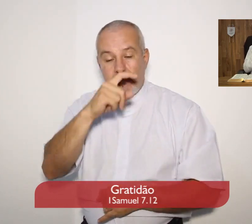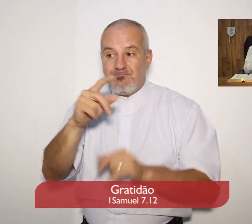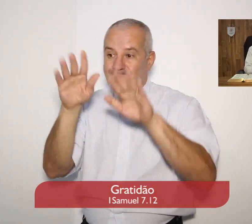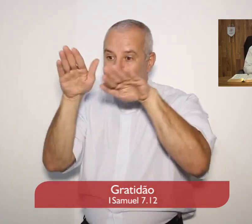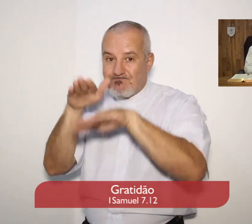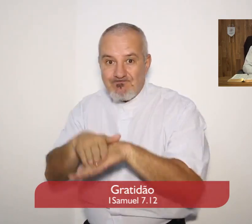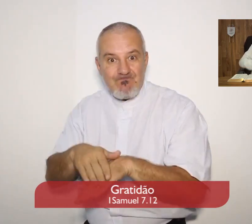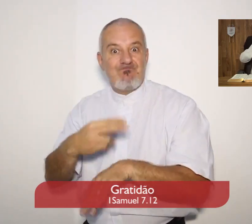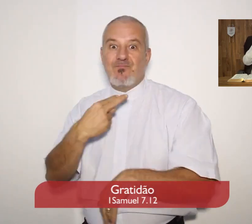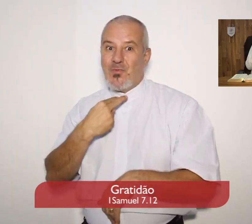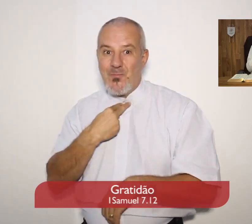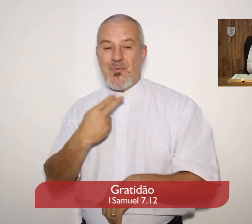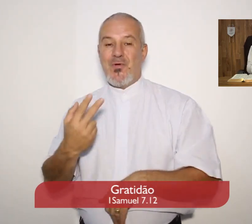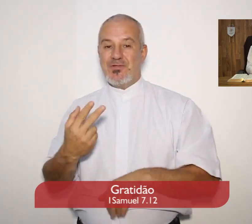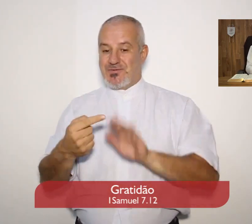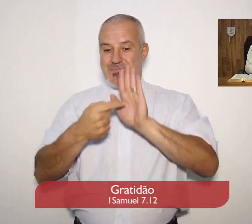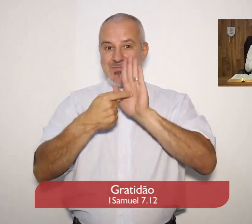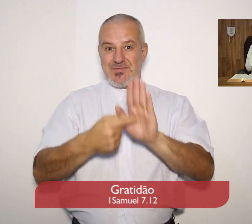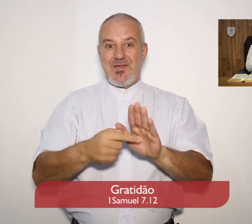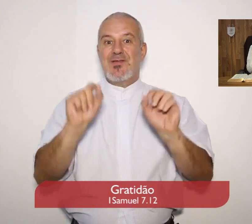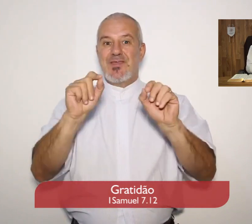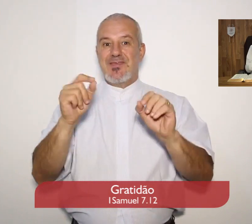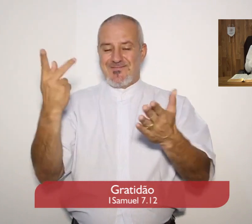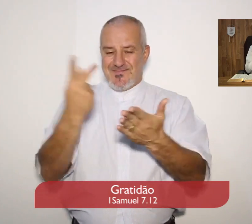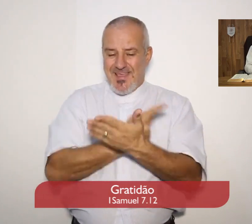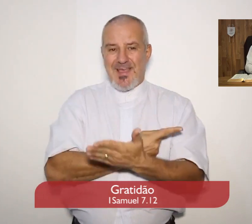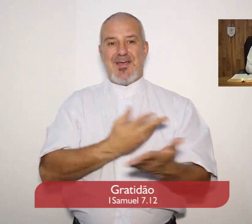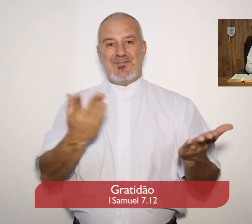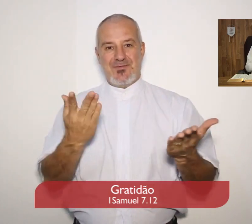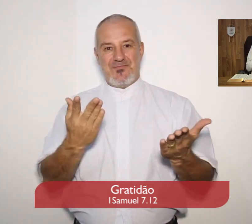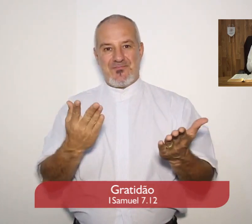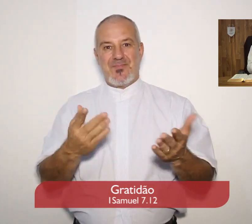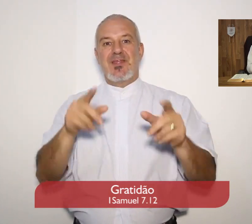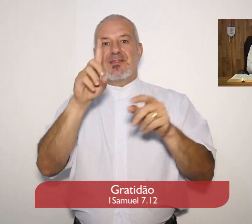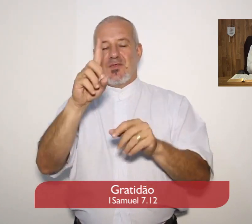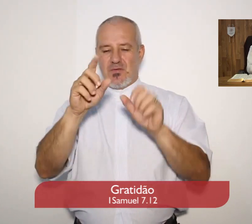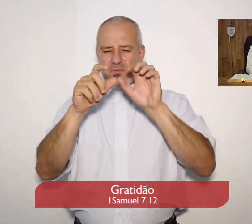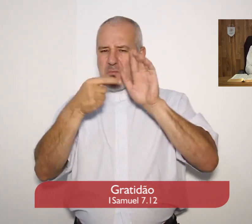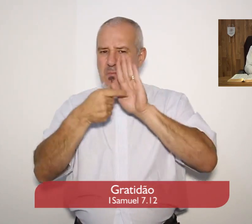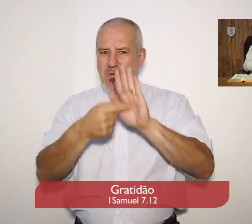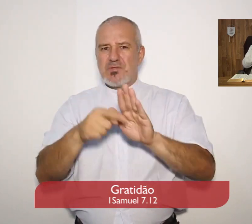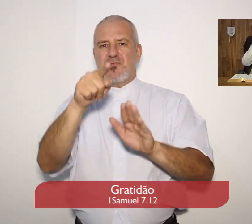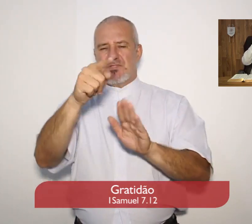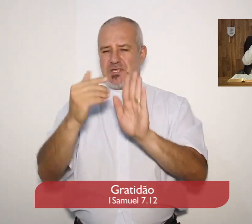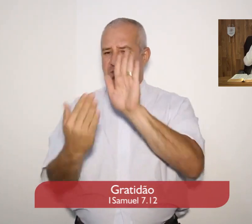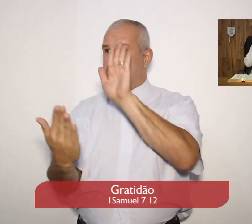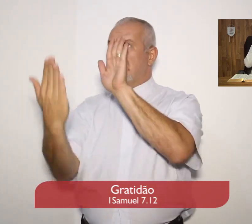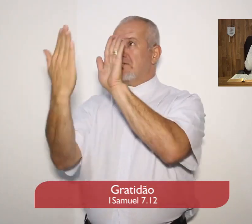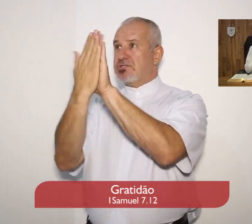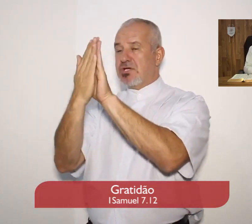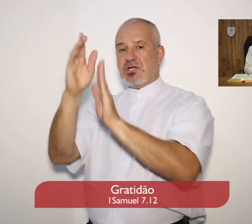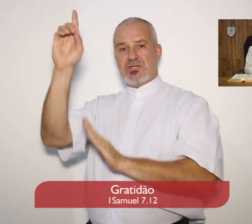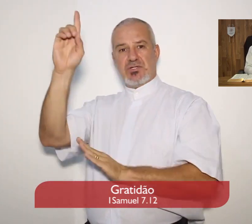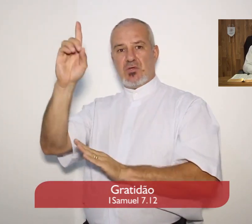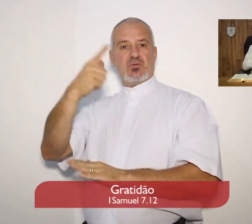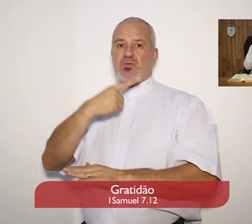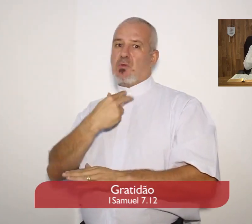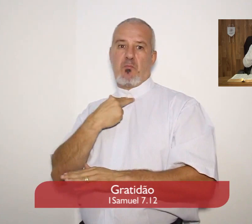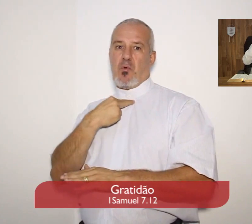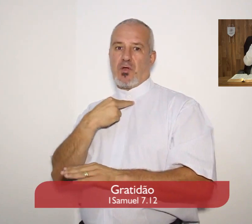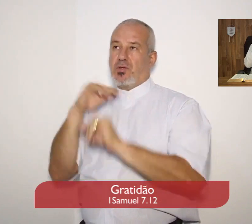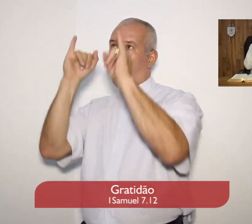aqui apresentadas revelam uma única coisa: diante de Deus não há